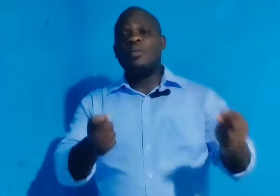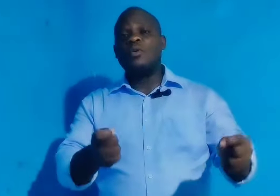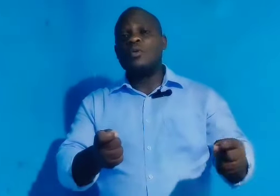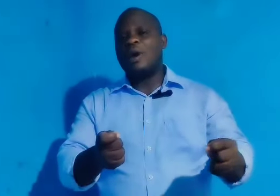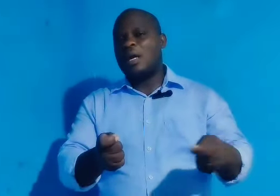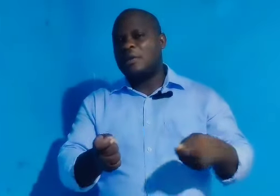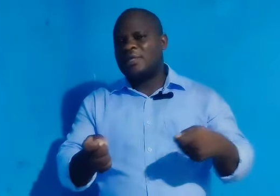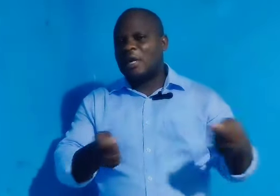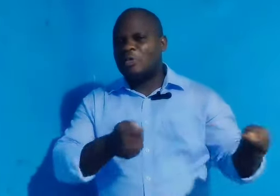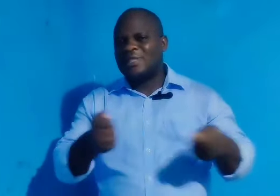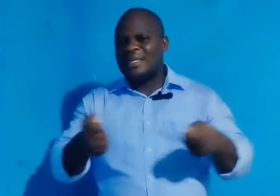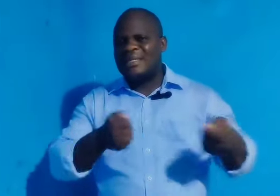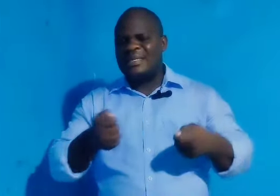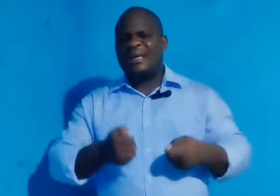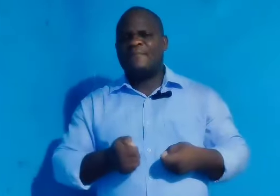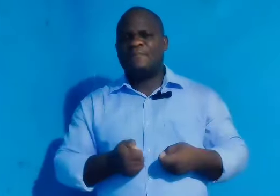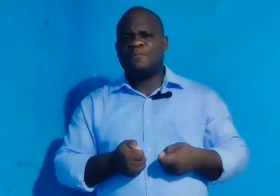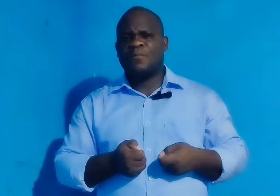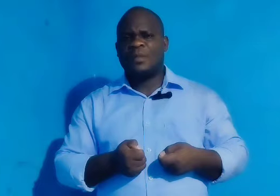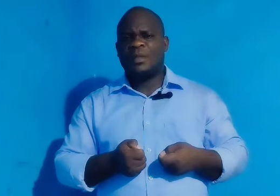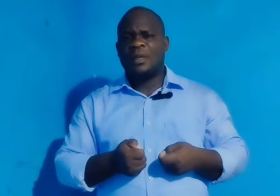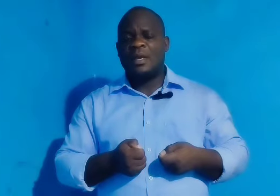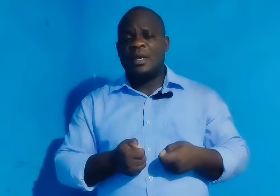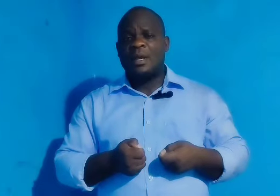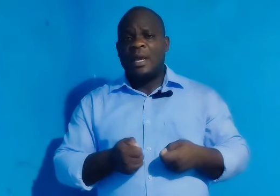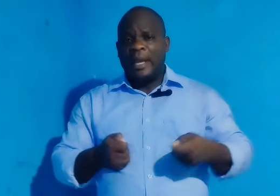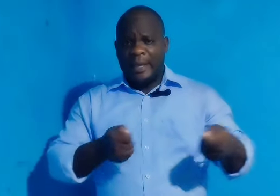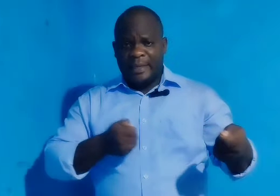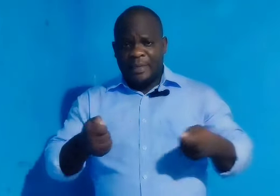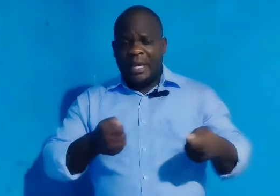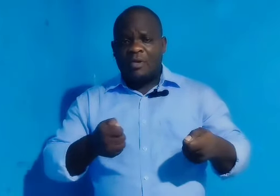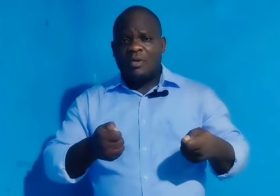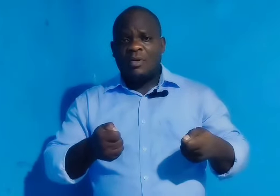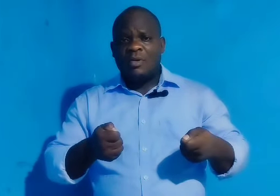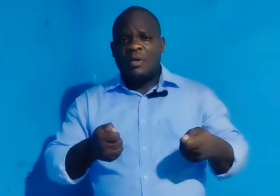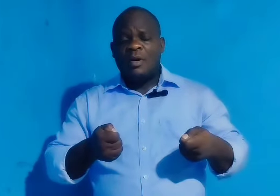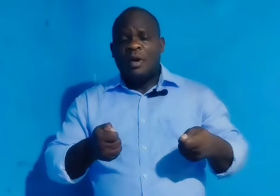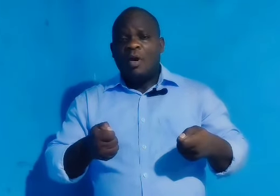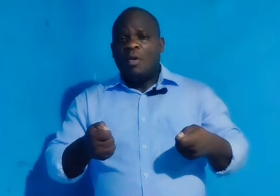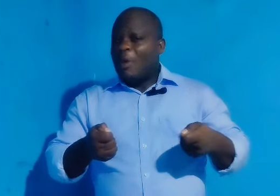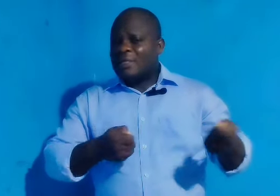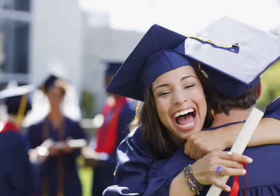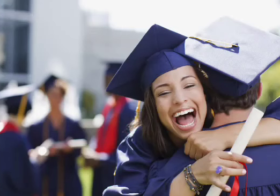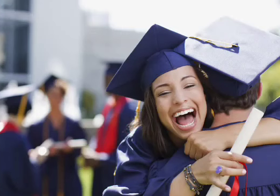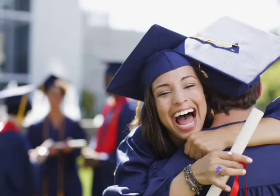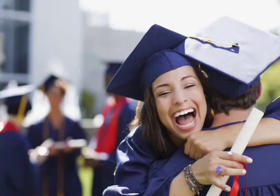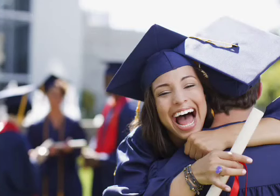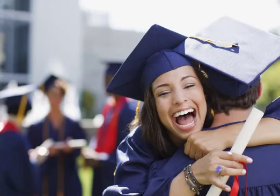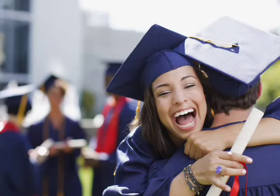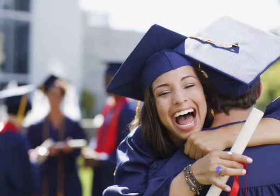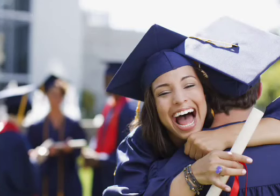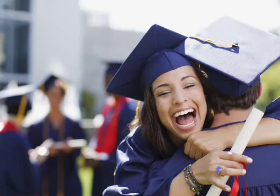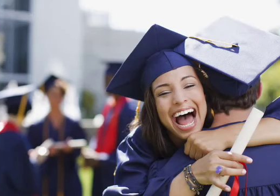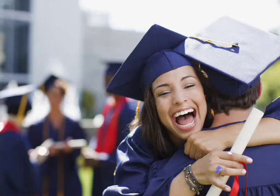Mungu anawizika kakusaidia Elimi yako Wakati mungine inizika wa ni ndogo sana